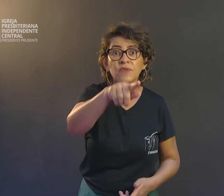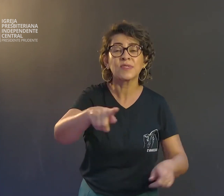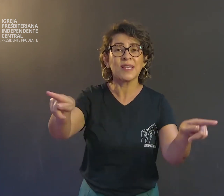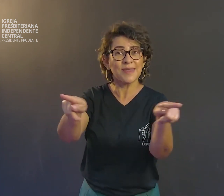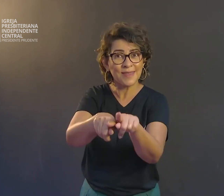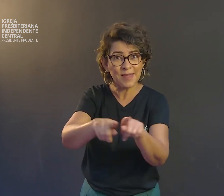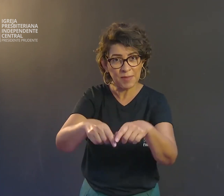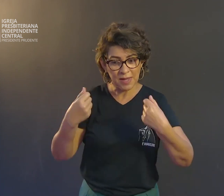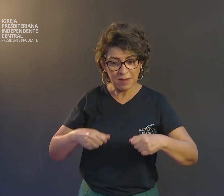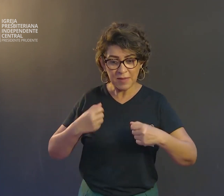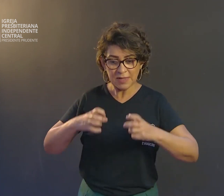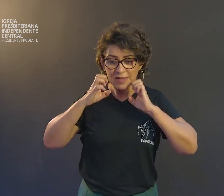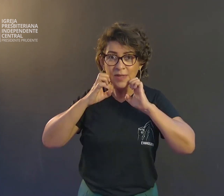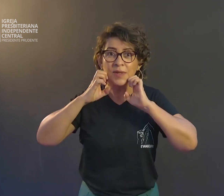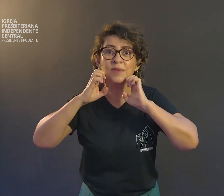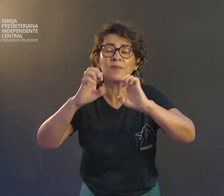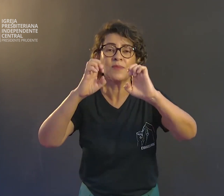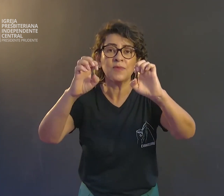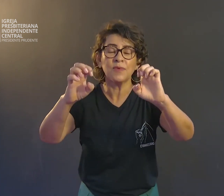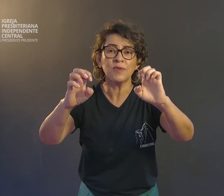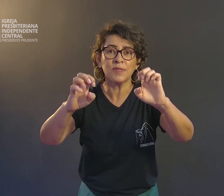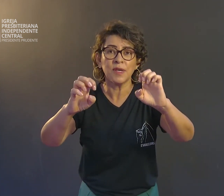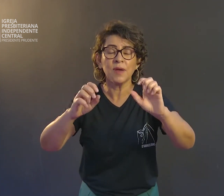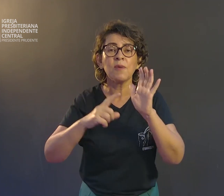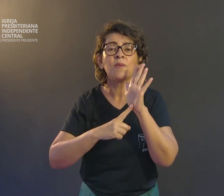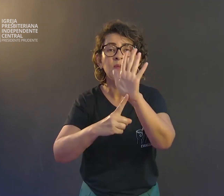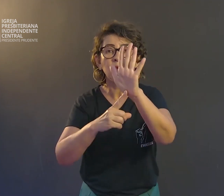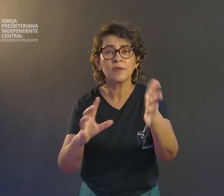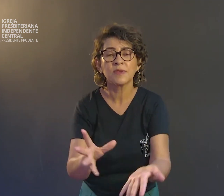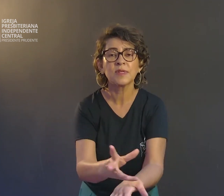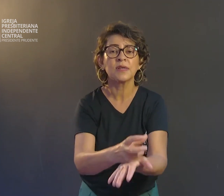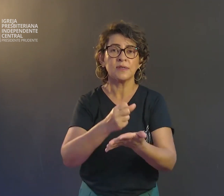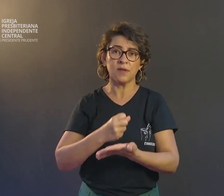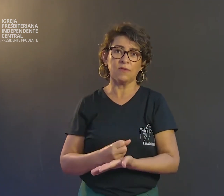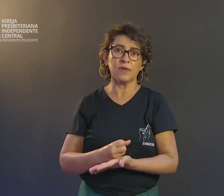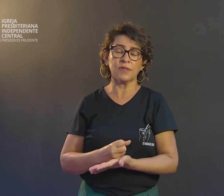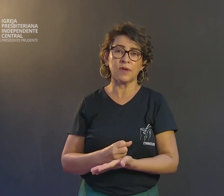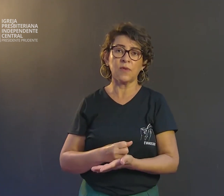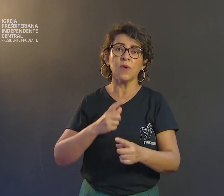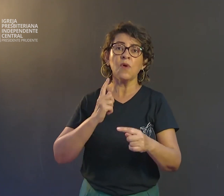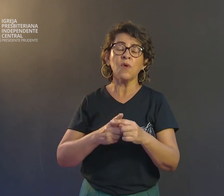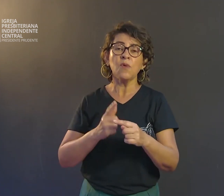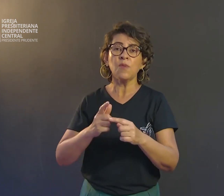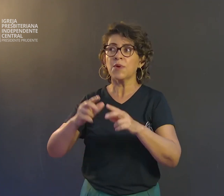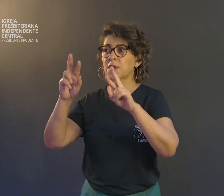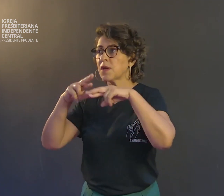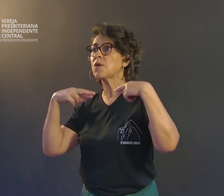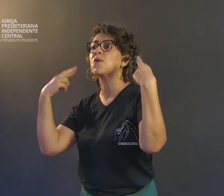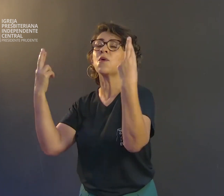Temos nas nossas mãos o Evangelho da Paz, o poder de Deus e a sua ordem para ir.